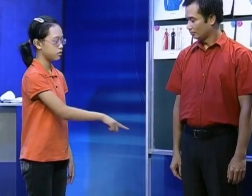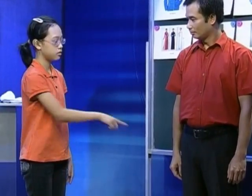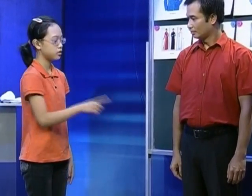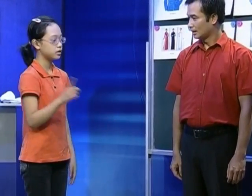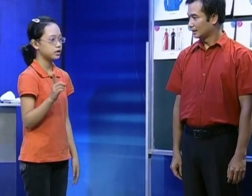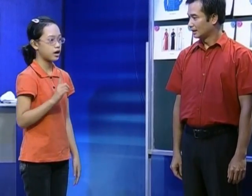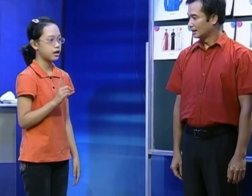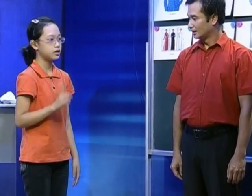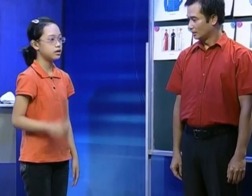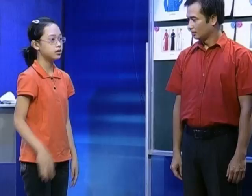Đây là quần gì nhỉ?